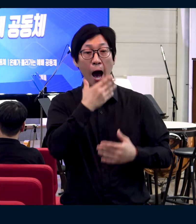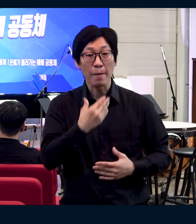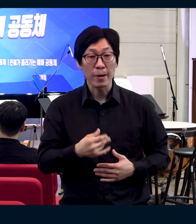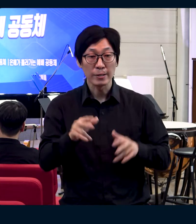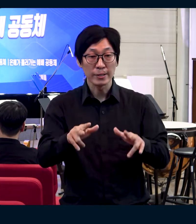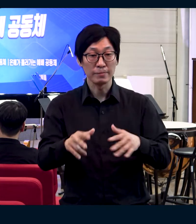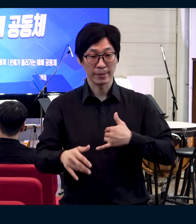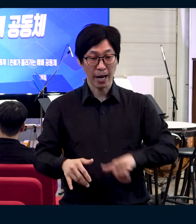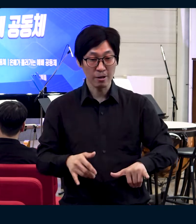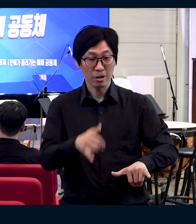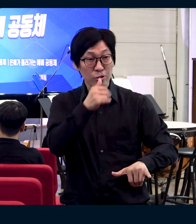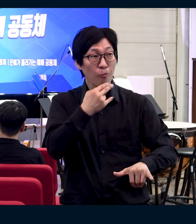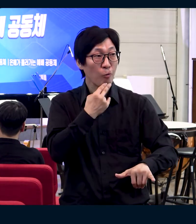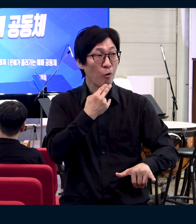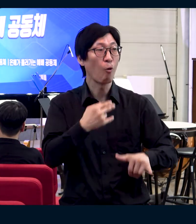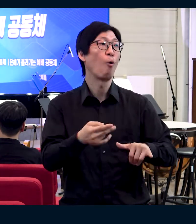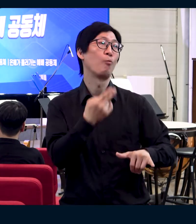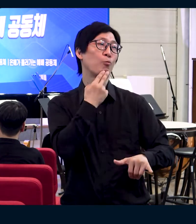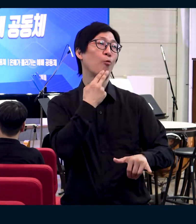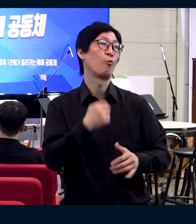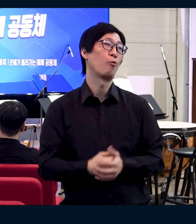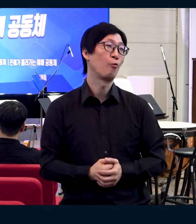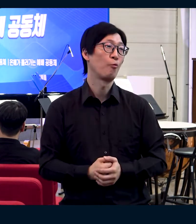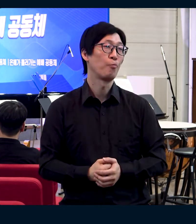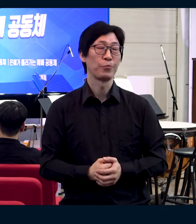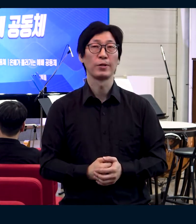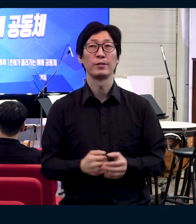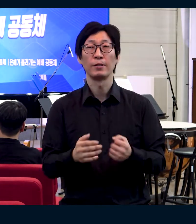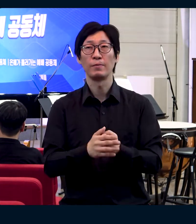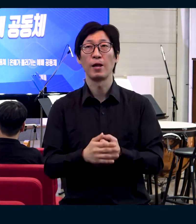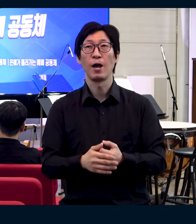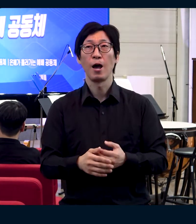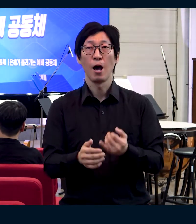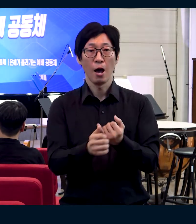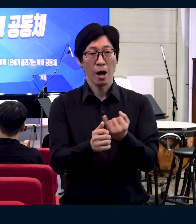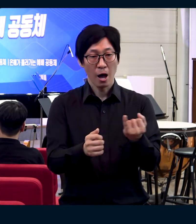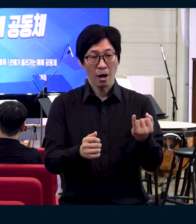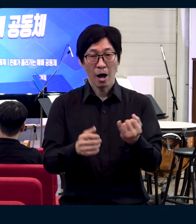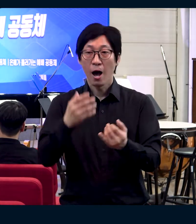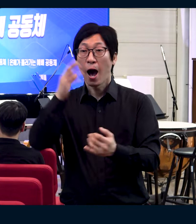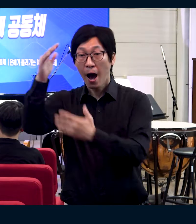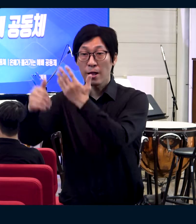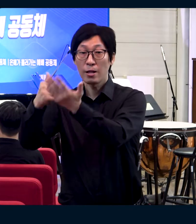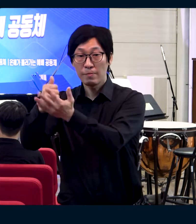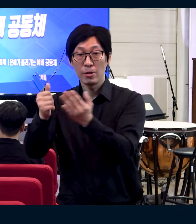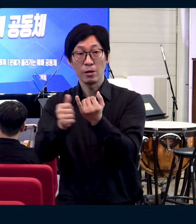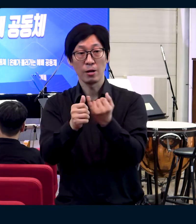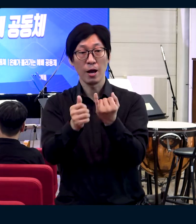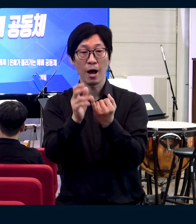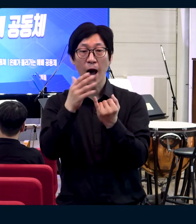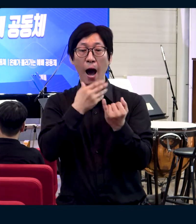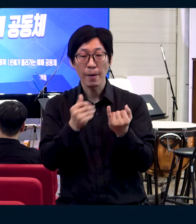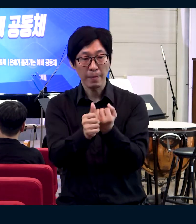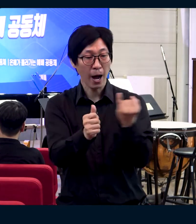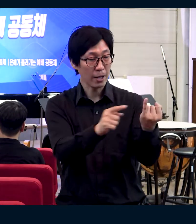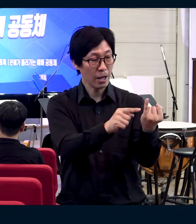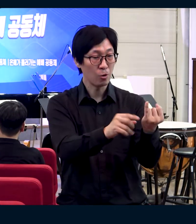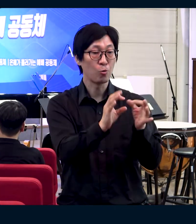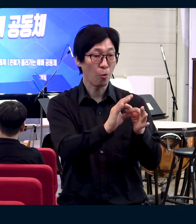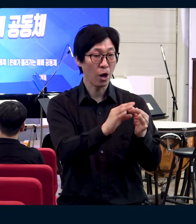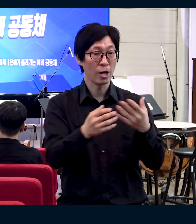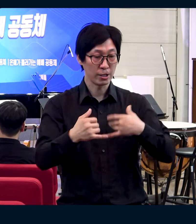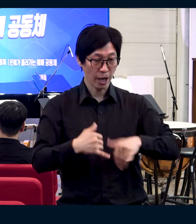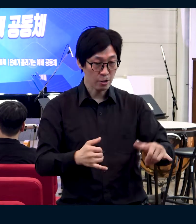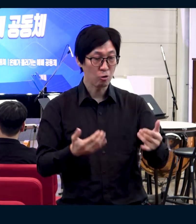거예요. 분명 하나님께서 그의 아내 사레를 통해서 자녀를 주시겠다고 그렇게 말씀하셨지만, 그러나